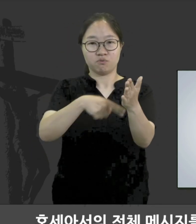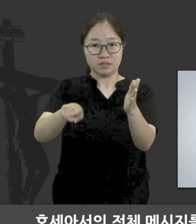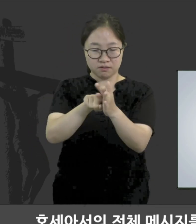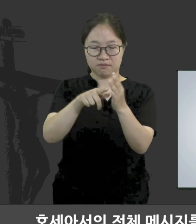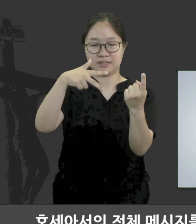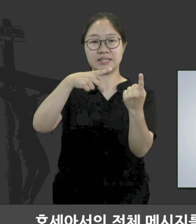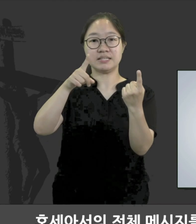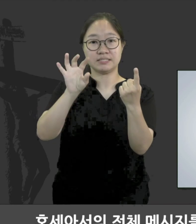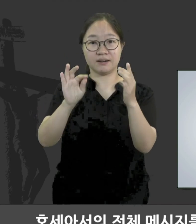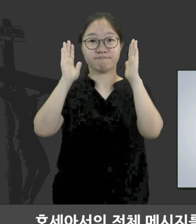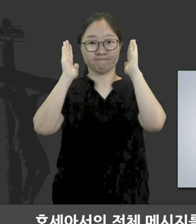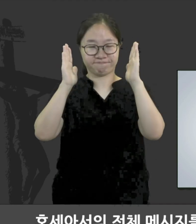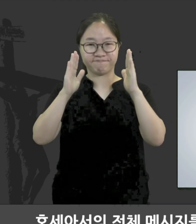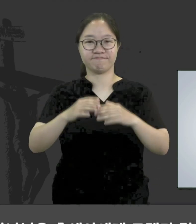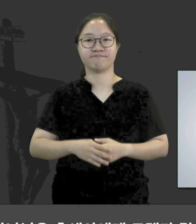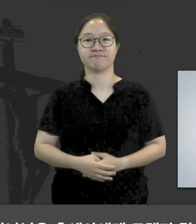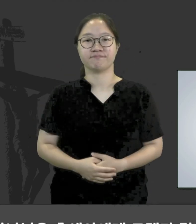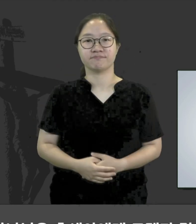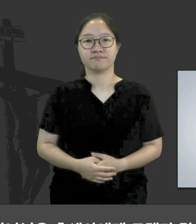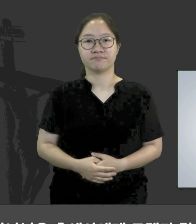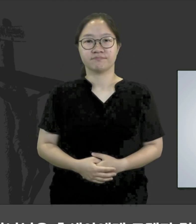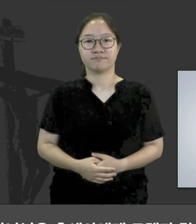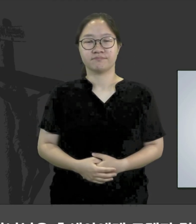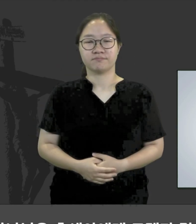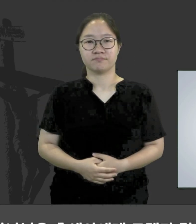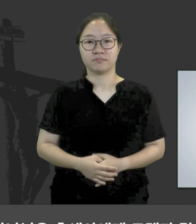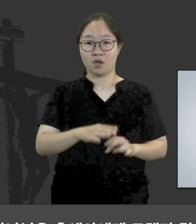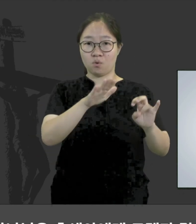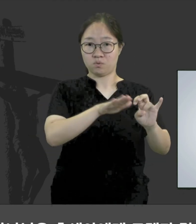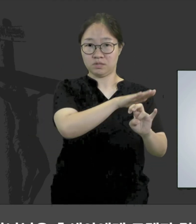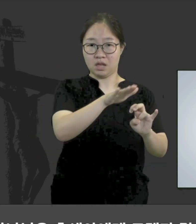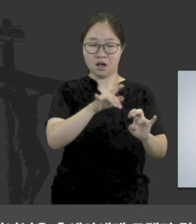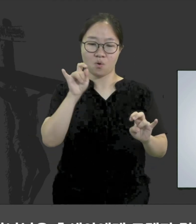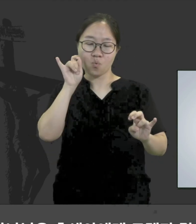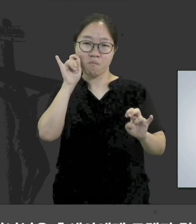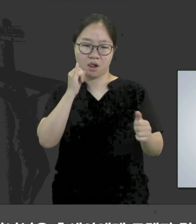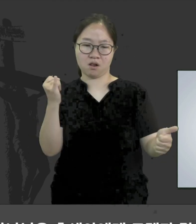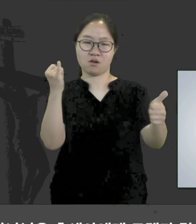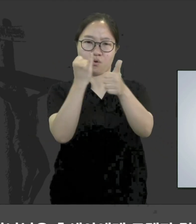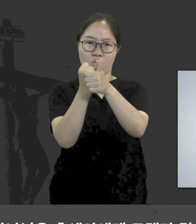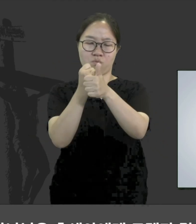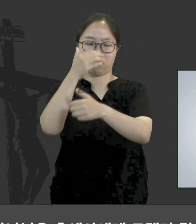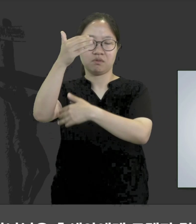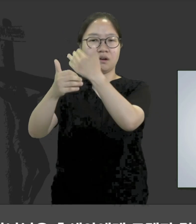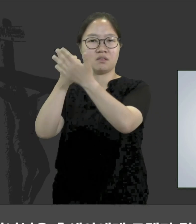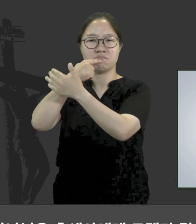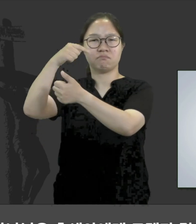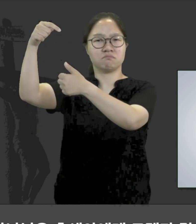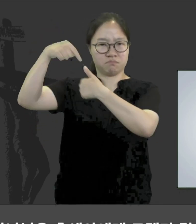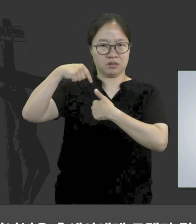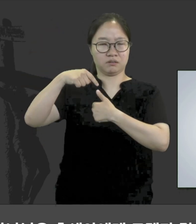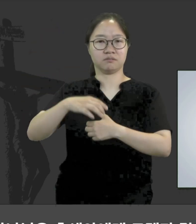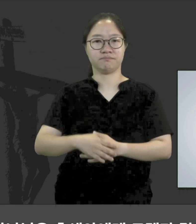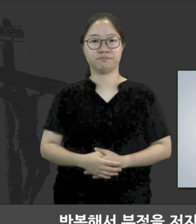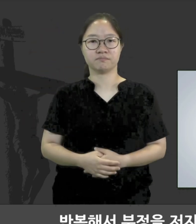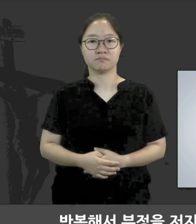간단히 살펴보겠습니다. 하나님은 호세아에게 고멜과 결혼하라고